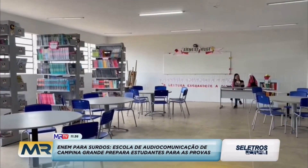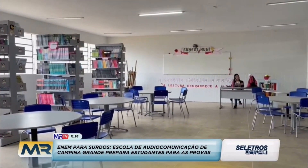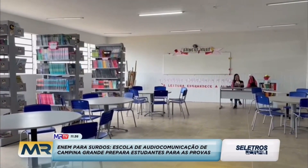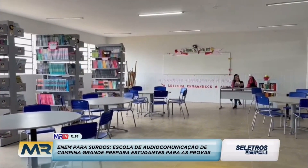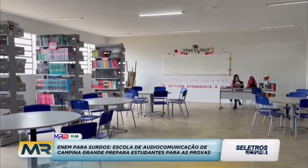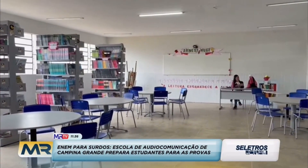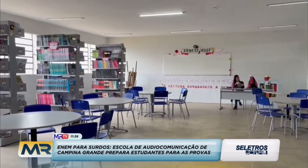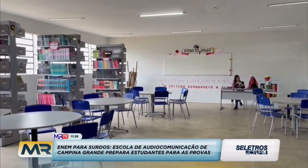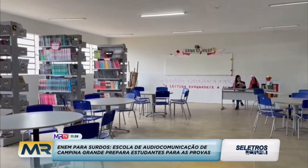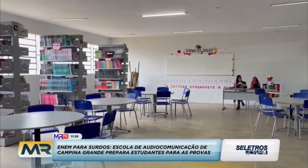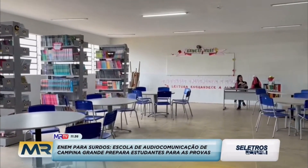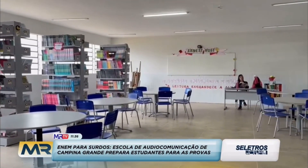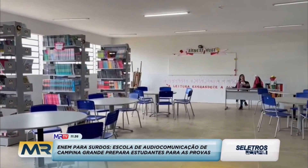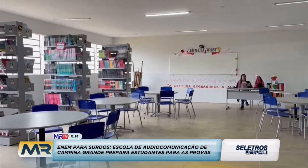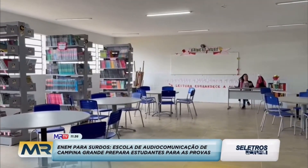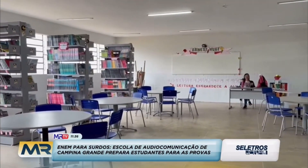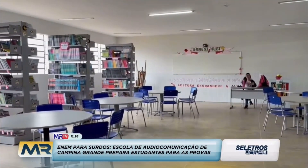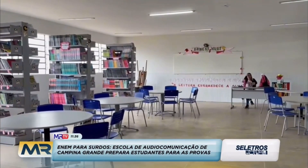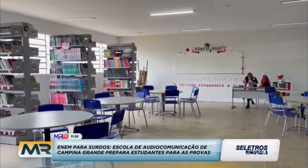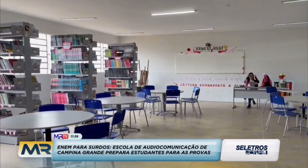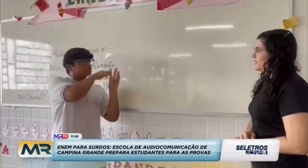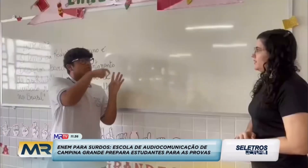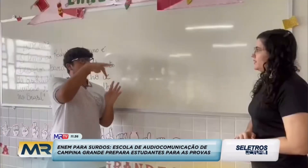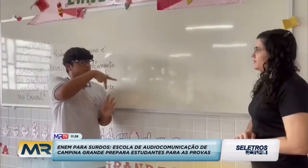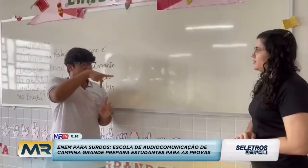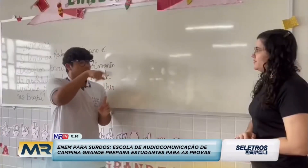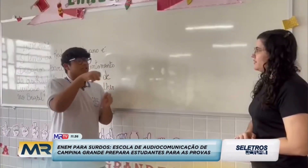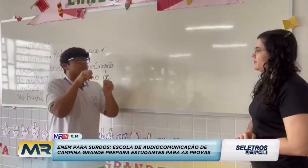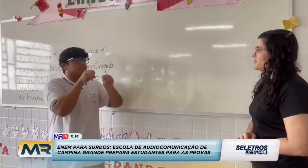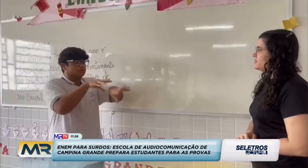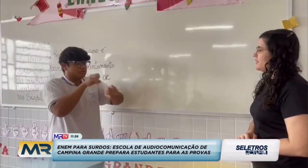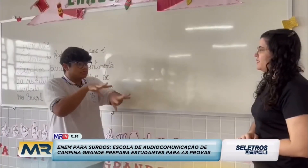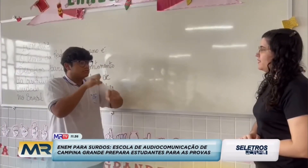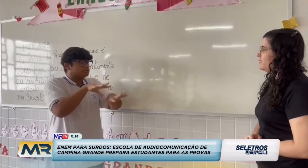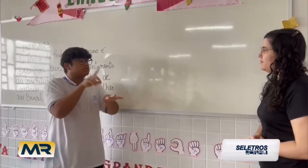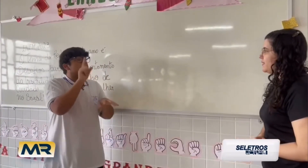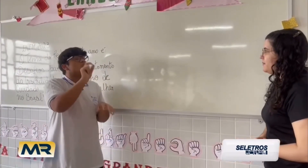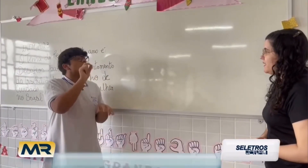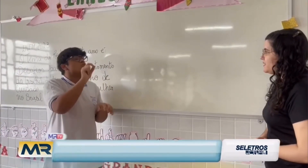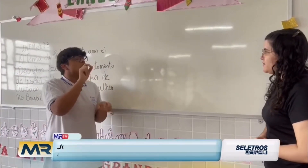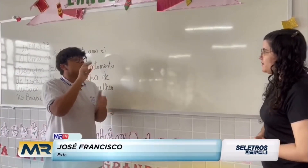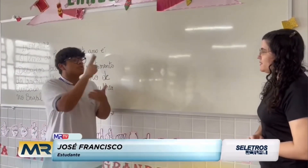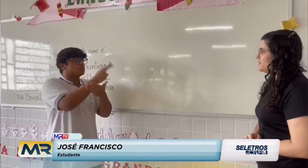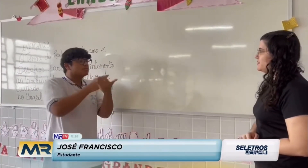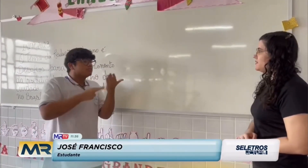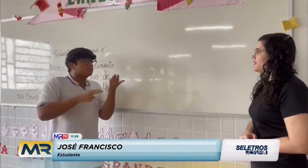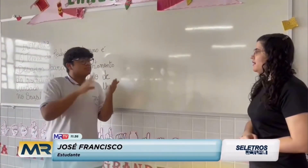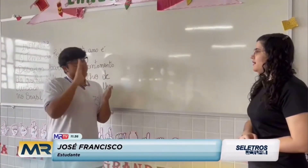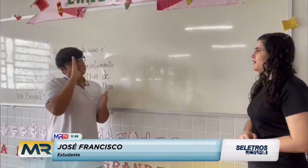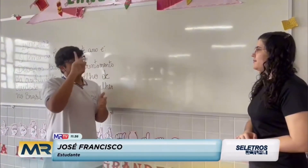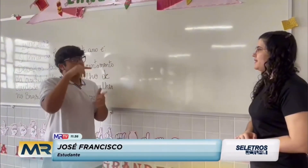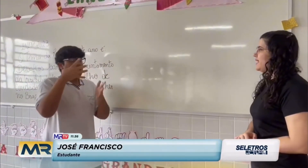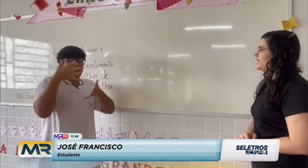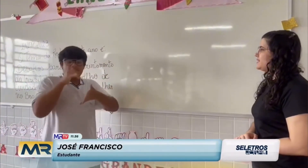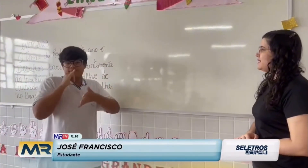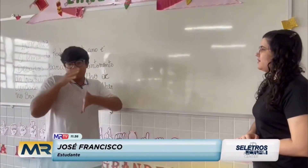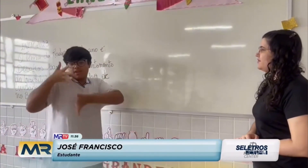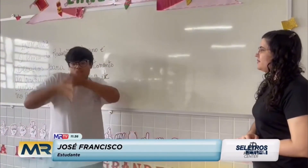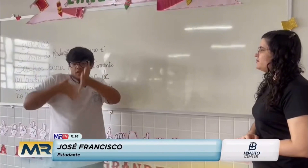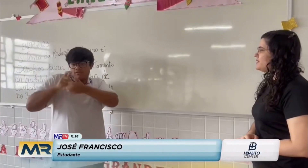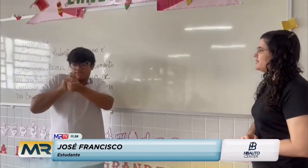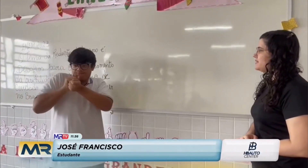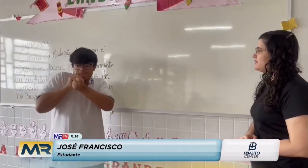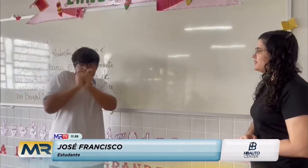passou vários meses se adaptando à videoprova. Então, nós tivemos preparações de